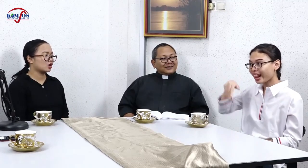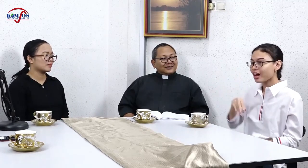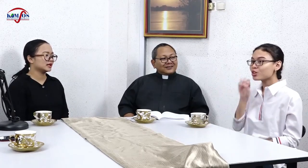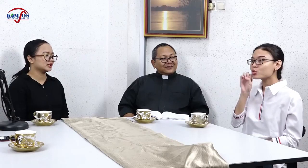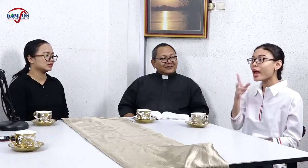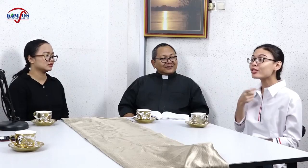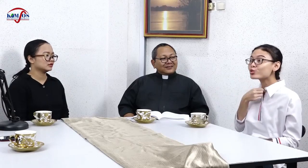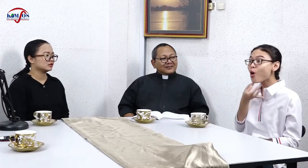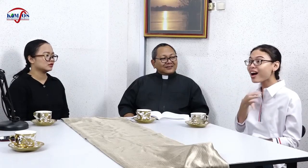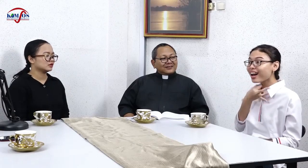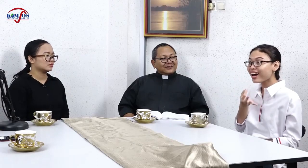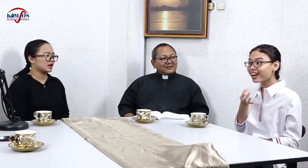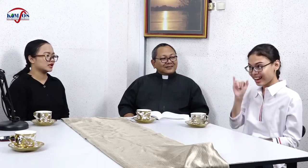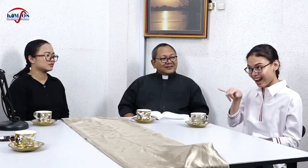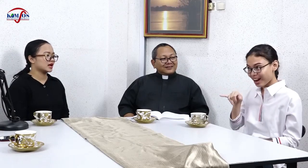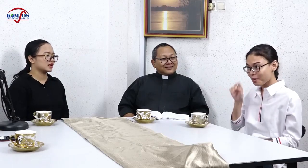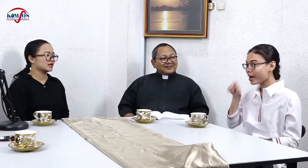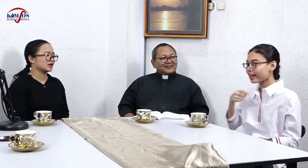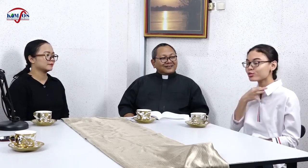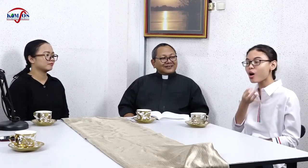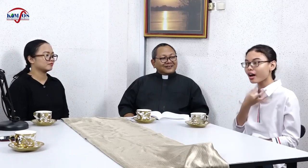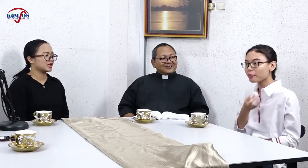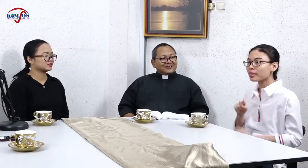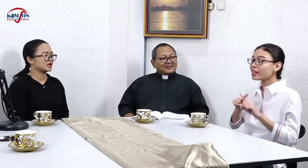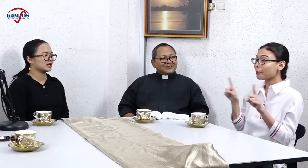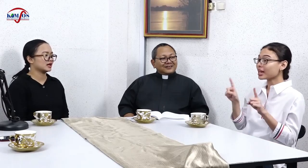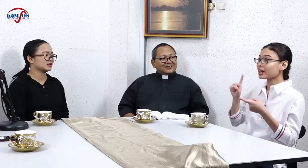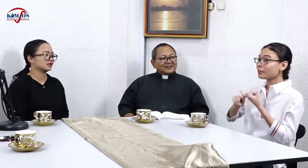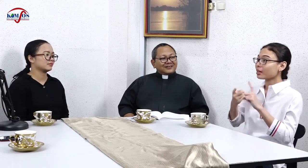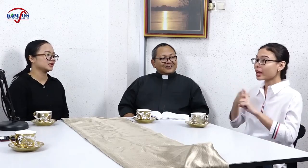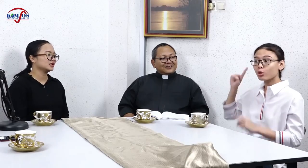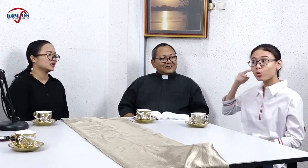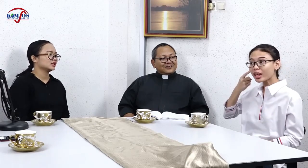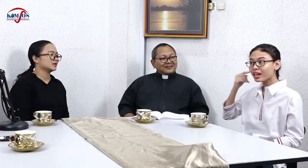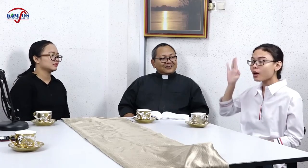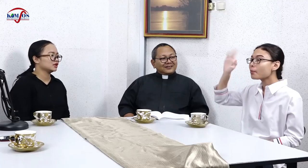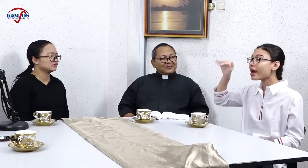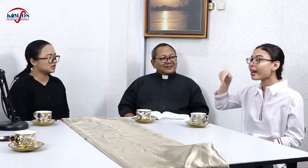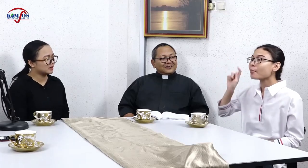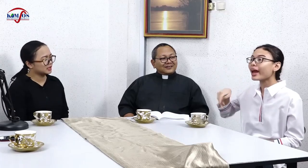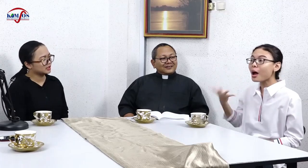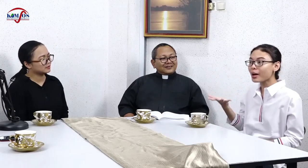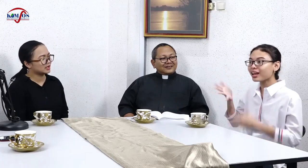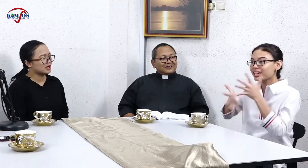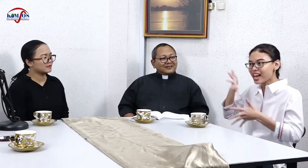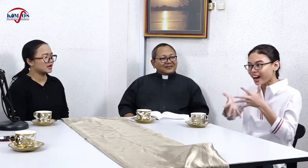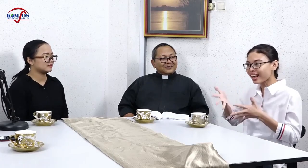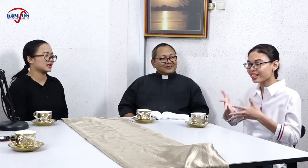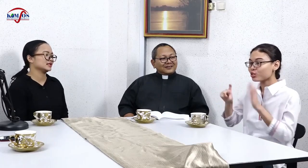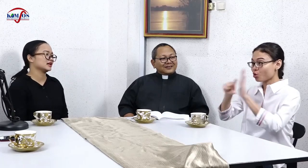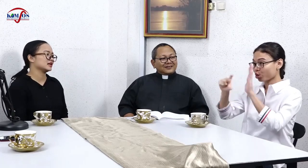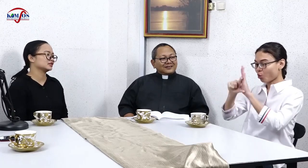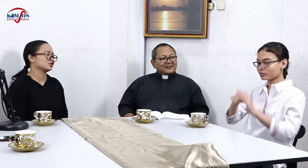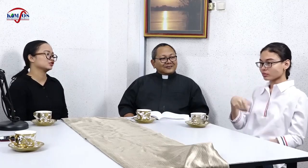kalau panggil suara ya pakai suara ya tetapi teman-teman tuli Panggil pakai apa